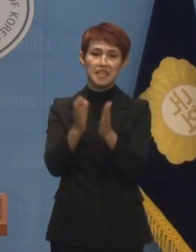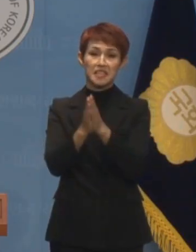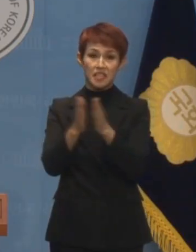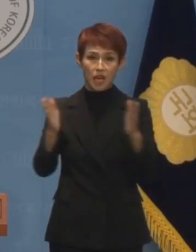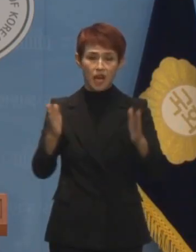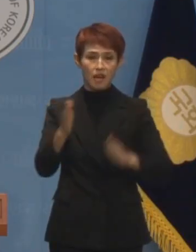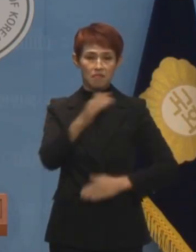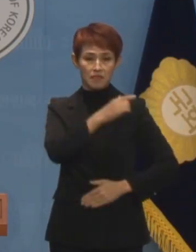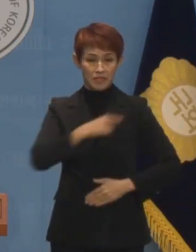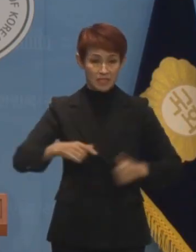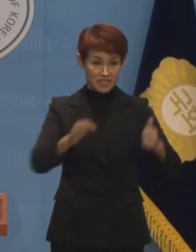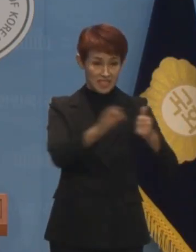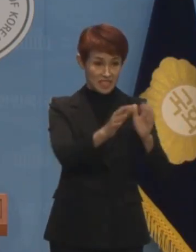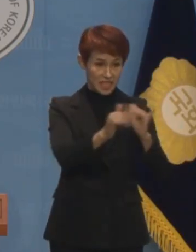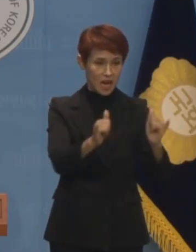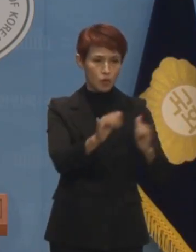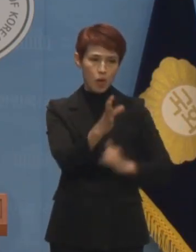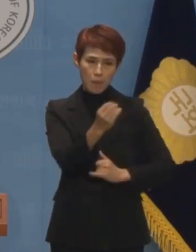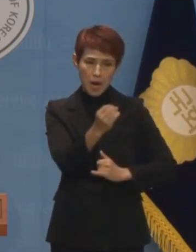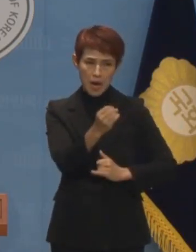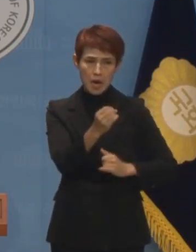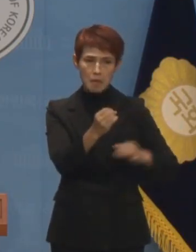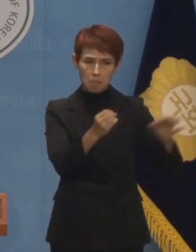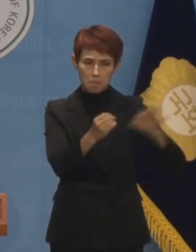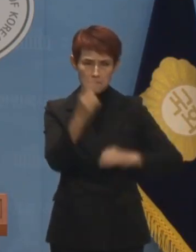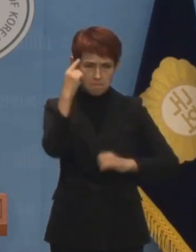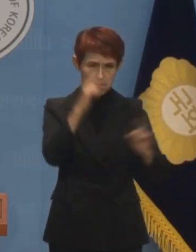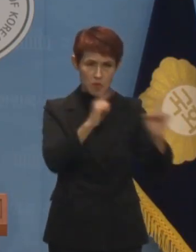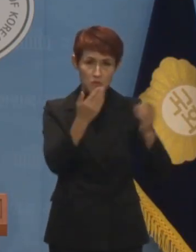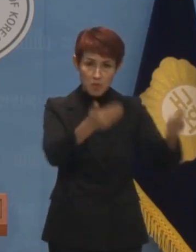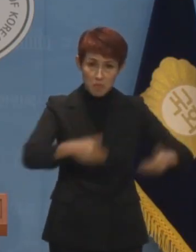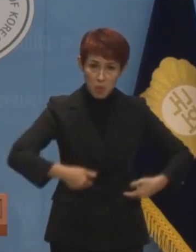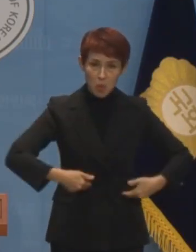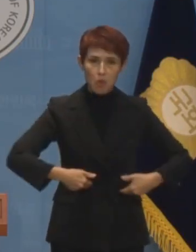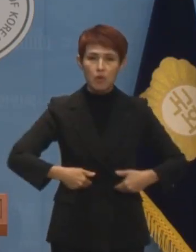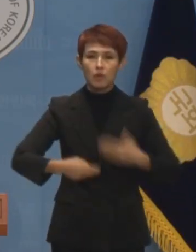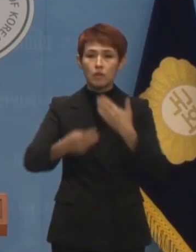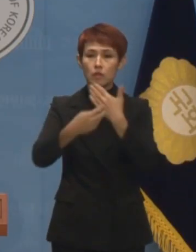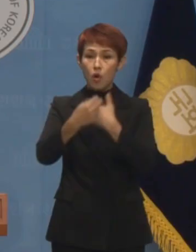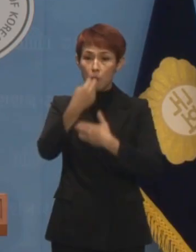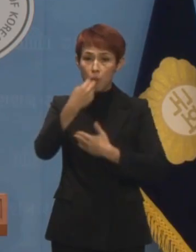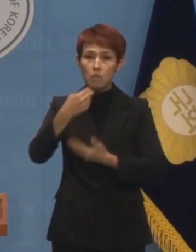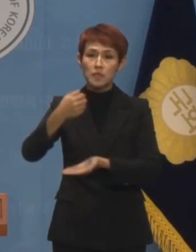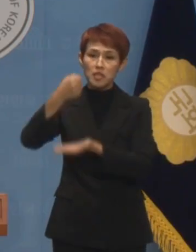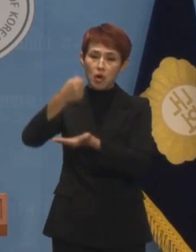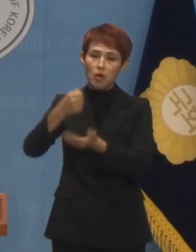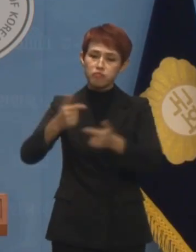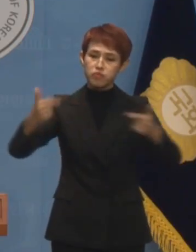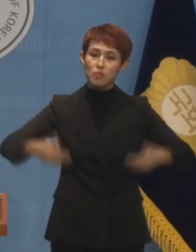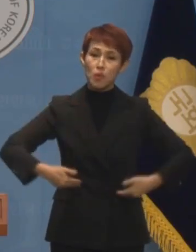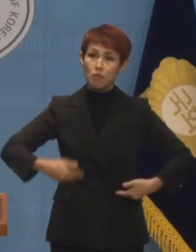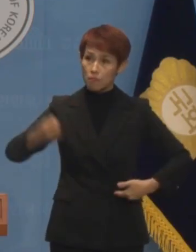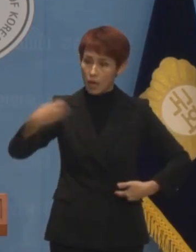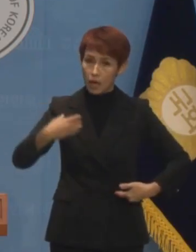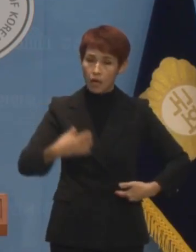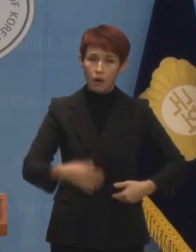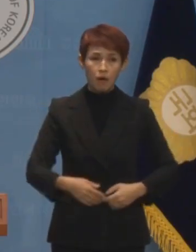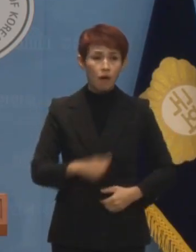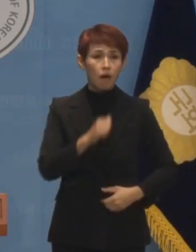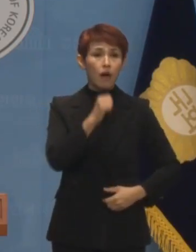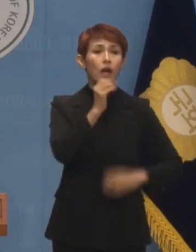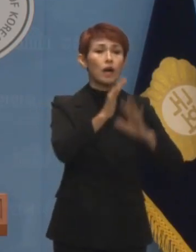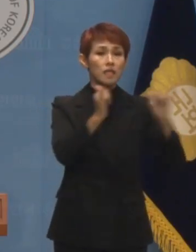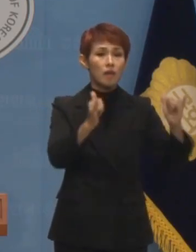비용 의식을 제고하고 의료보험 재정을 안정화하겠다고 합니다. 가난한 국민의